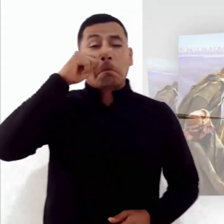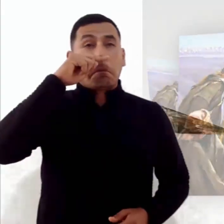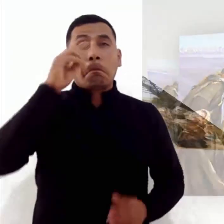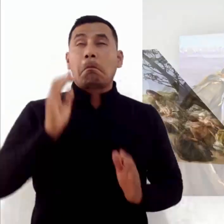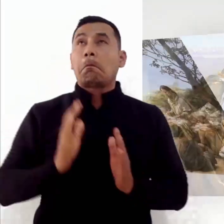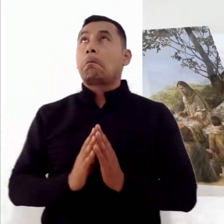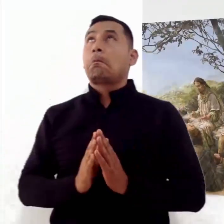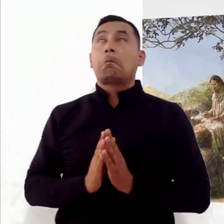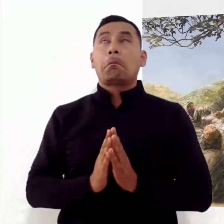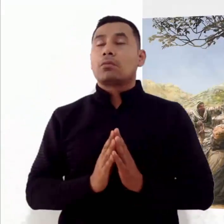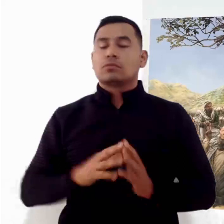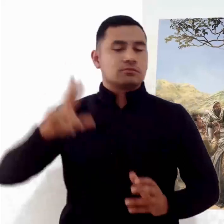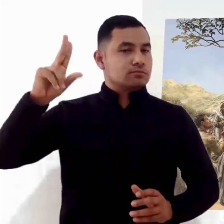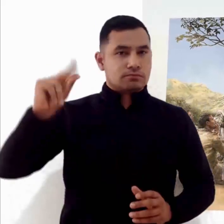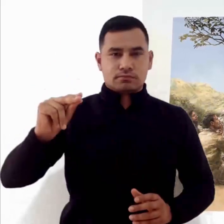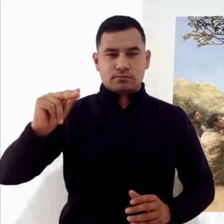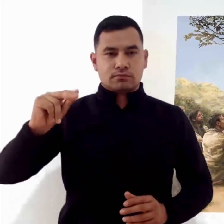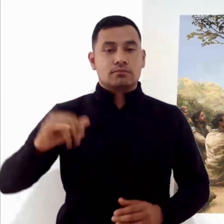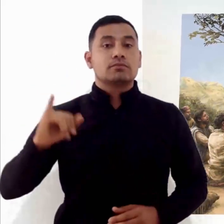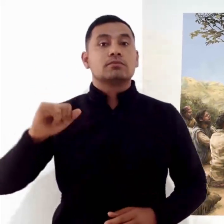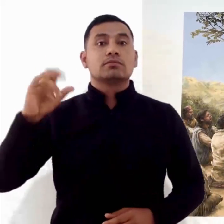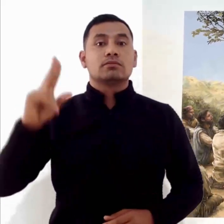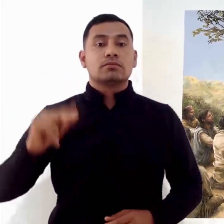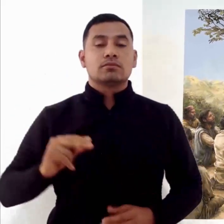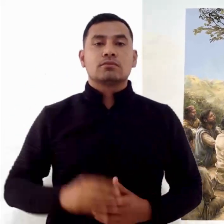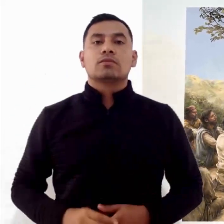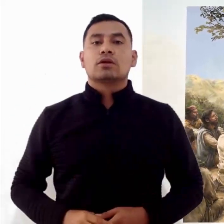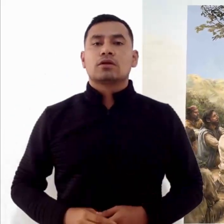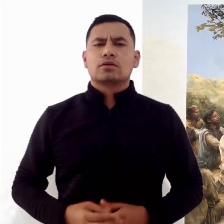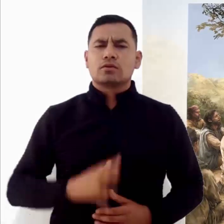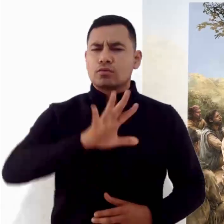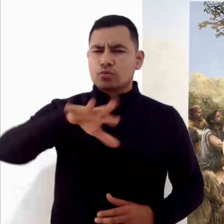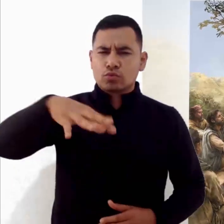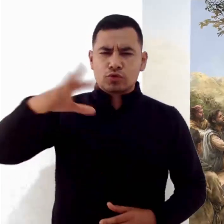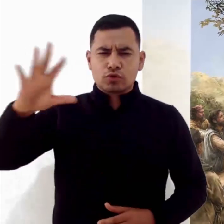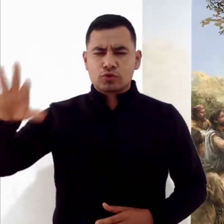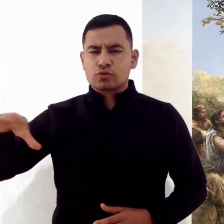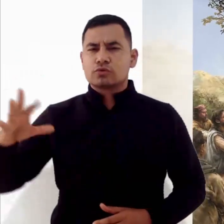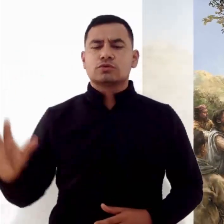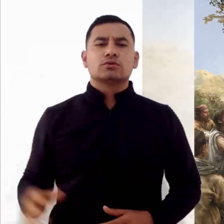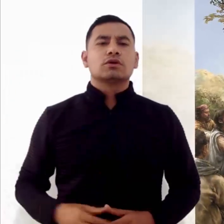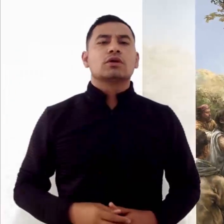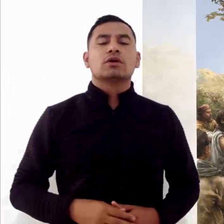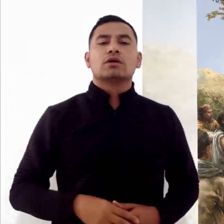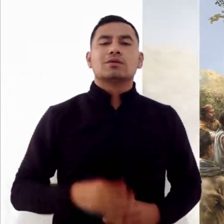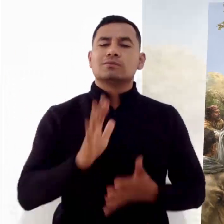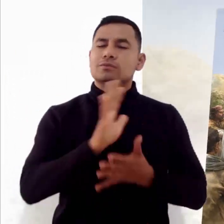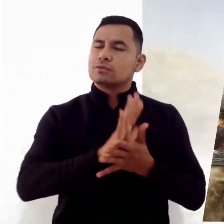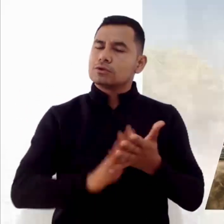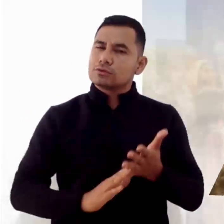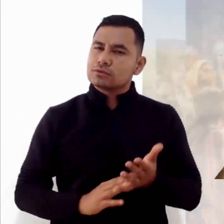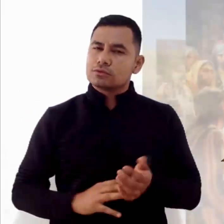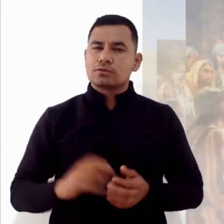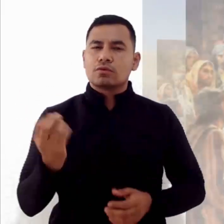plazas para que los vea la gente. Yo les aseguro que ya recibieron su recompensa. Tú, en cambio, cuando vayas a